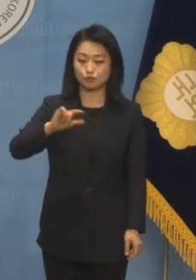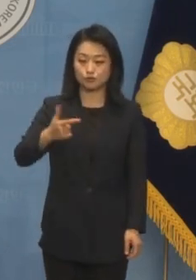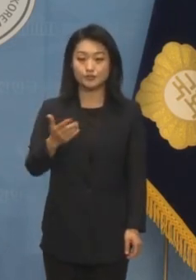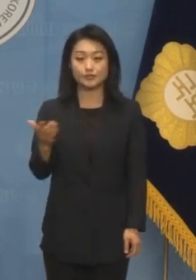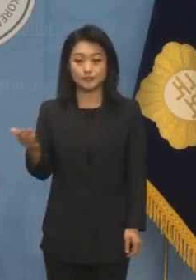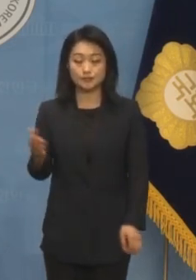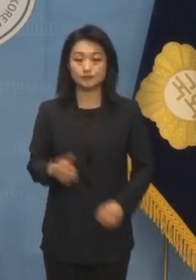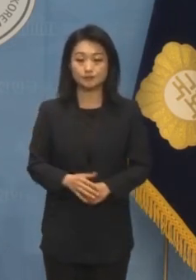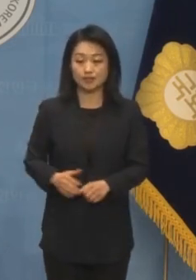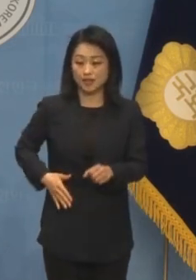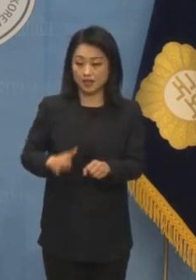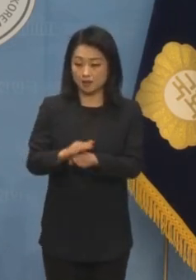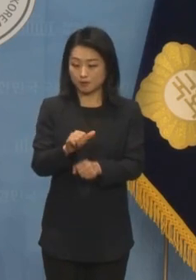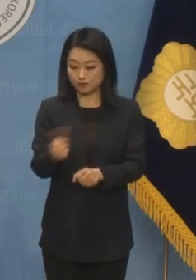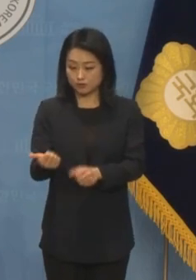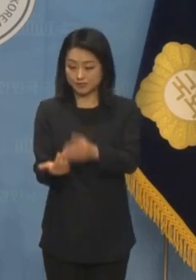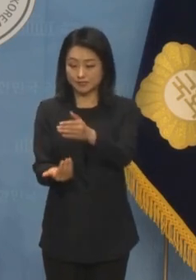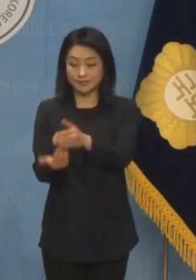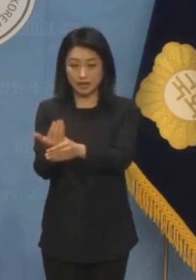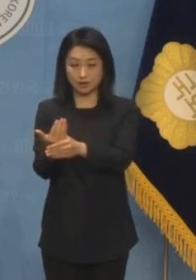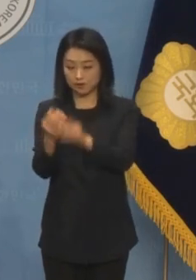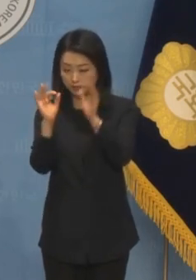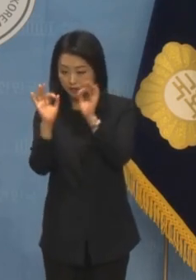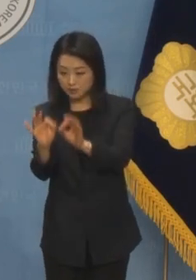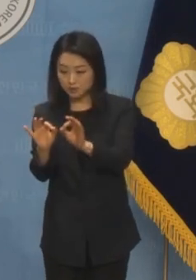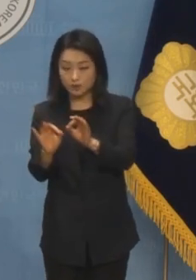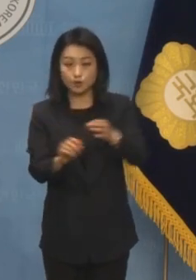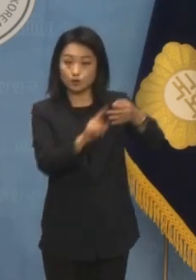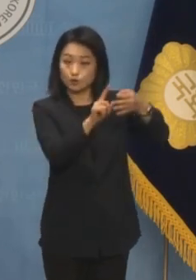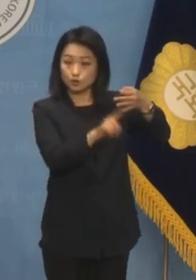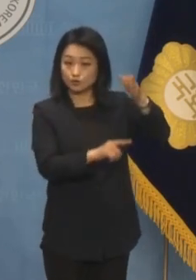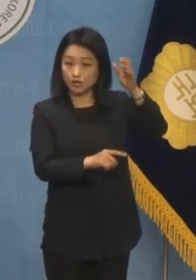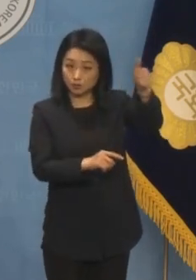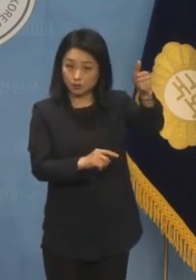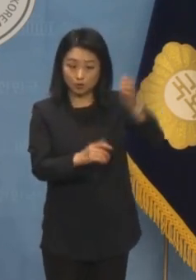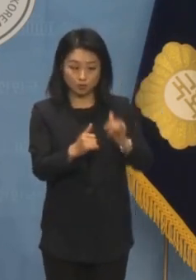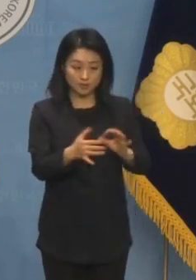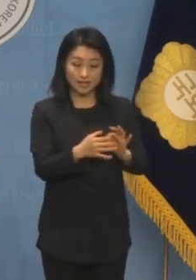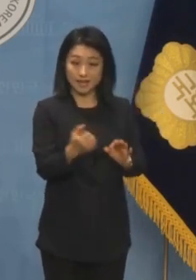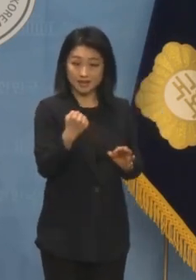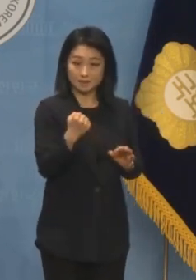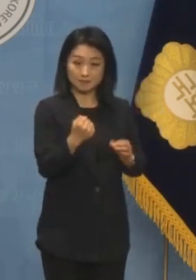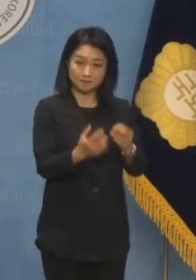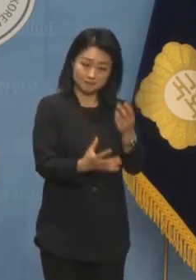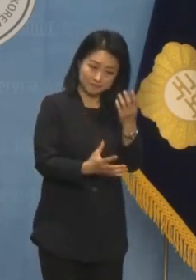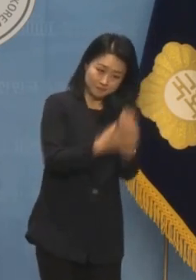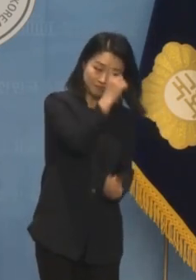순직 해병 사건 외압 의혹에서 윤 대통령과 국민의힘은 한 몸이 맞습니다.